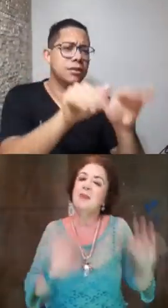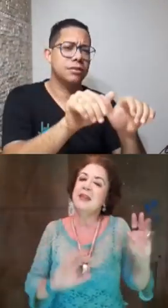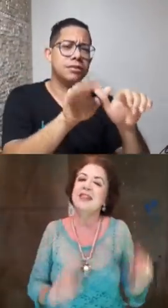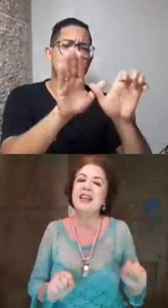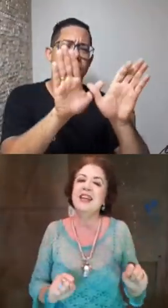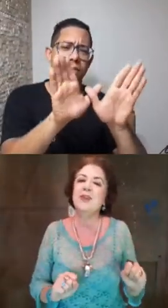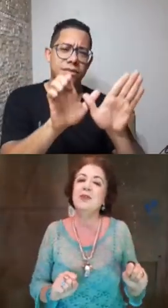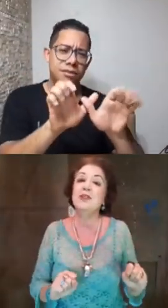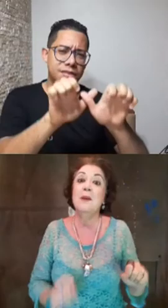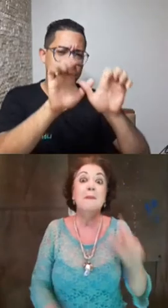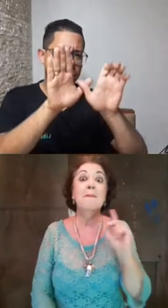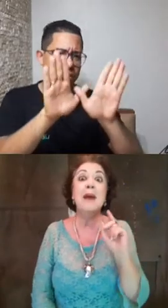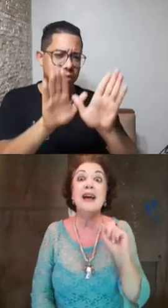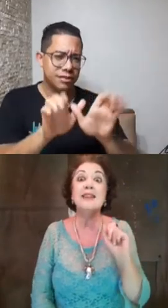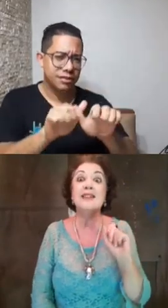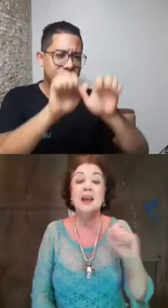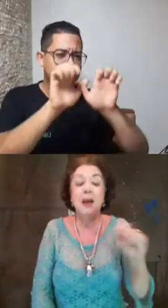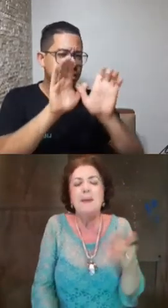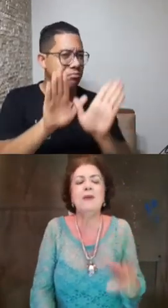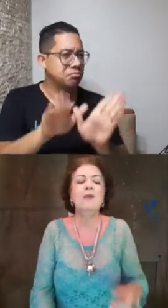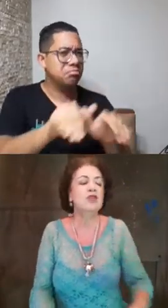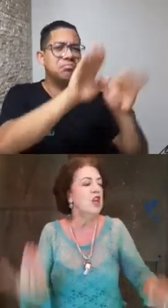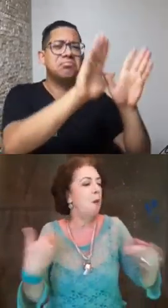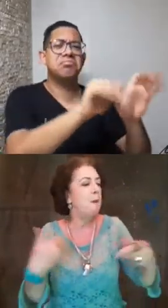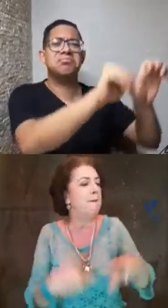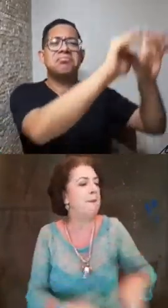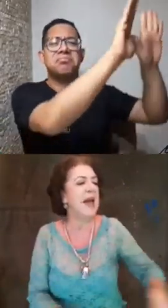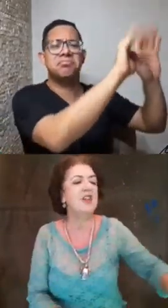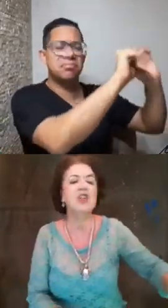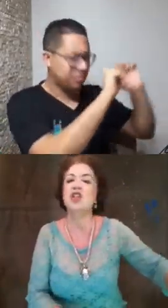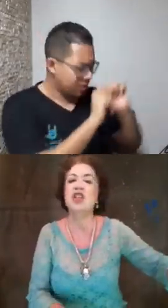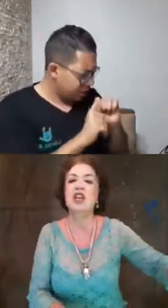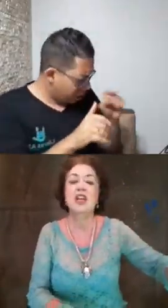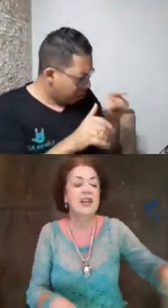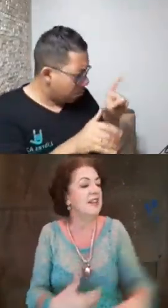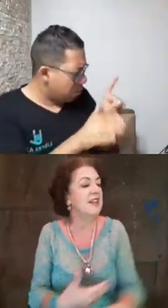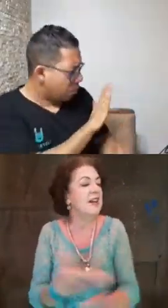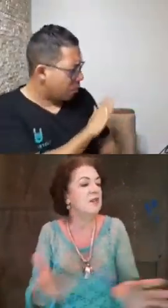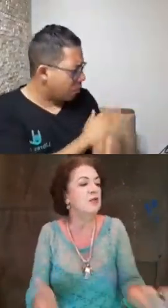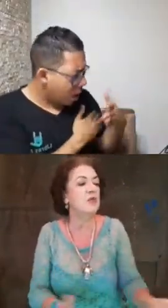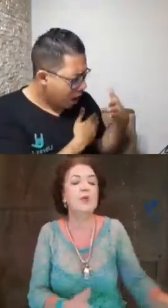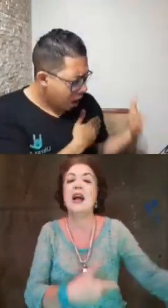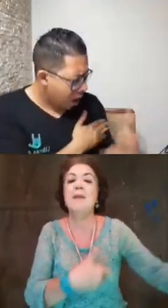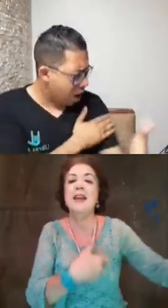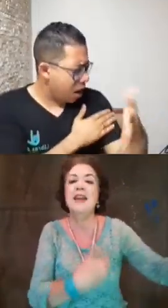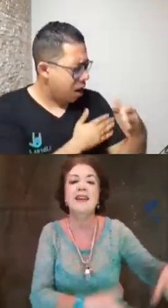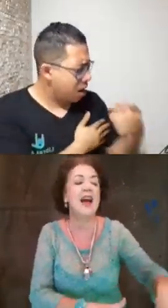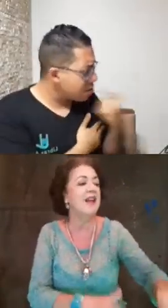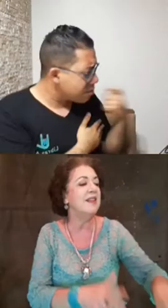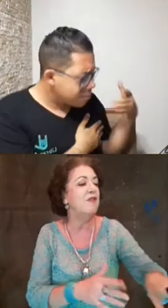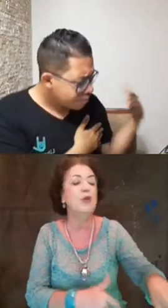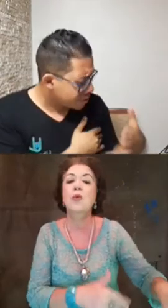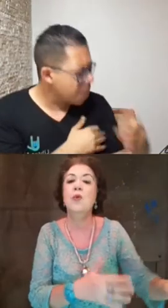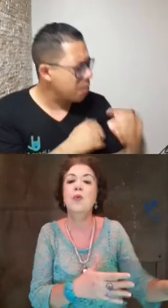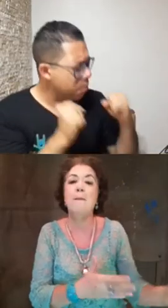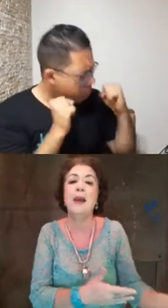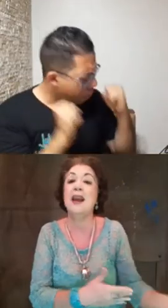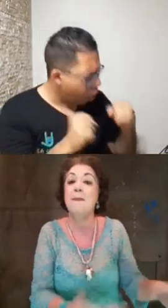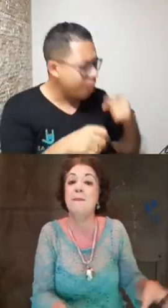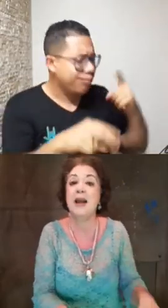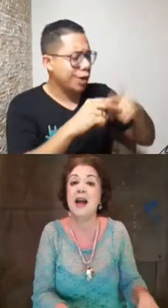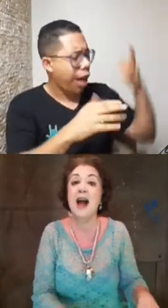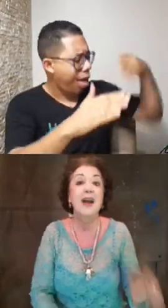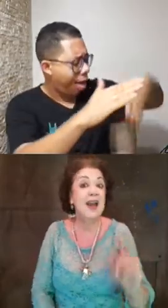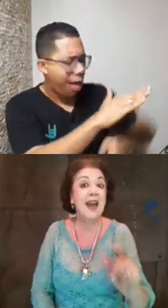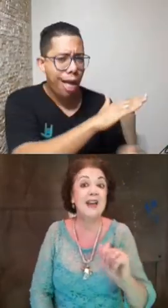meus passarinhos. Mas pergunte ao peixe que tanto caminha, nada, flutua para lá